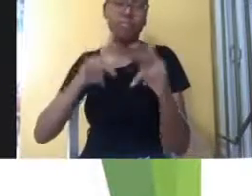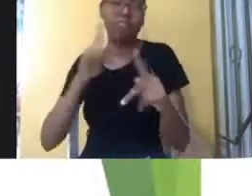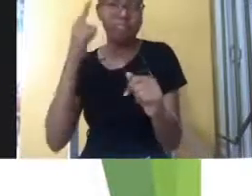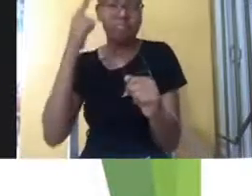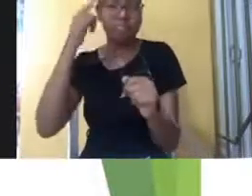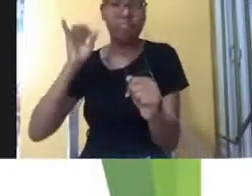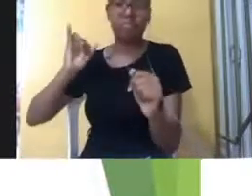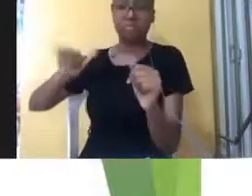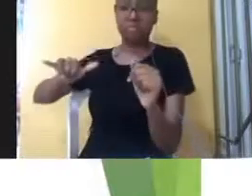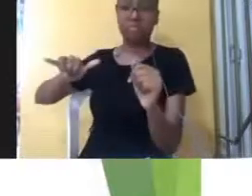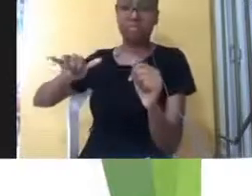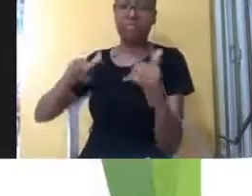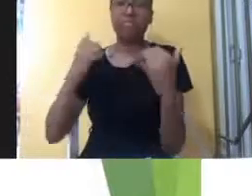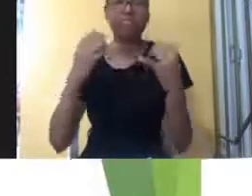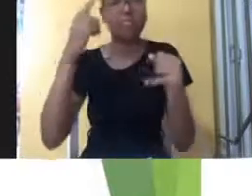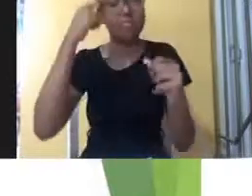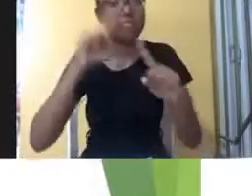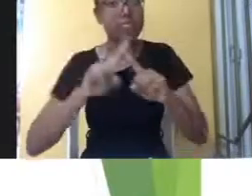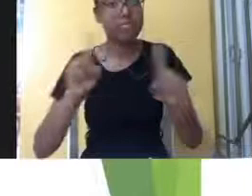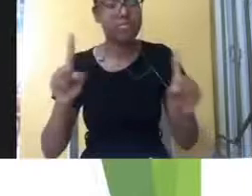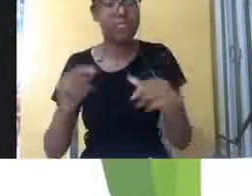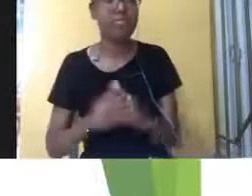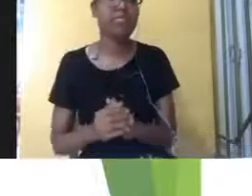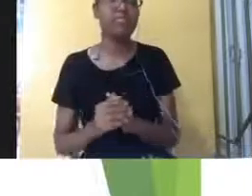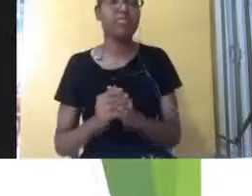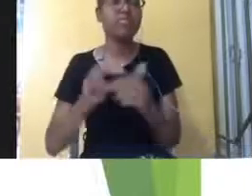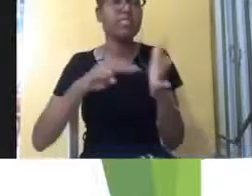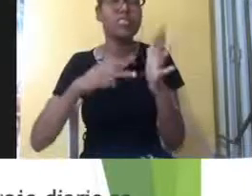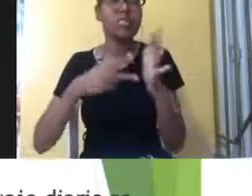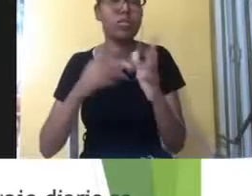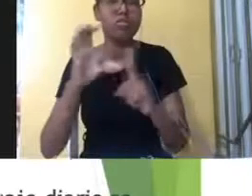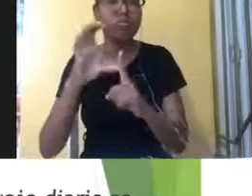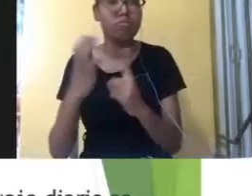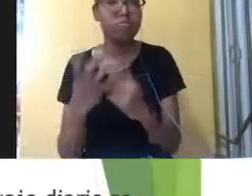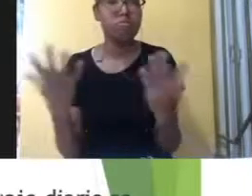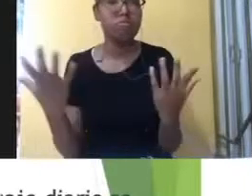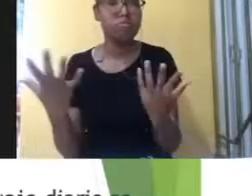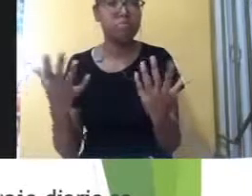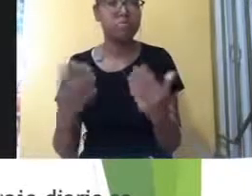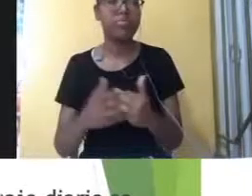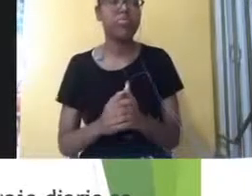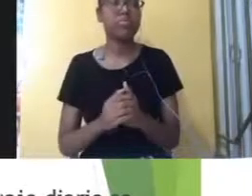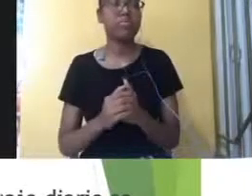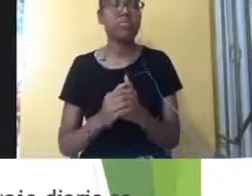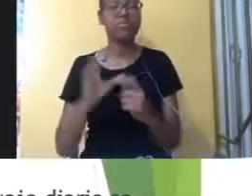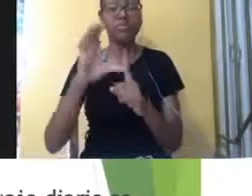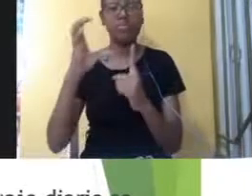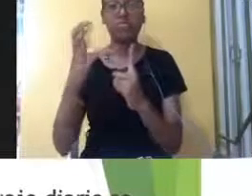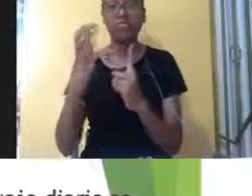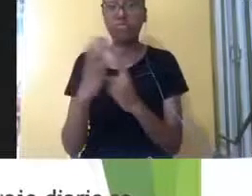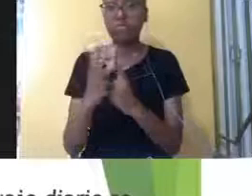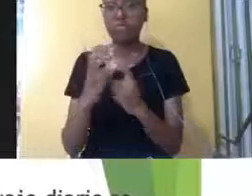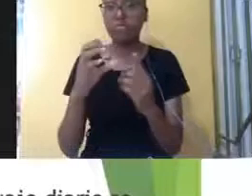Bueno, ya, ¿cómo se define cultura? ¿Cómo se define la cultura? La